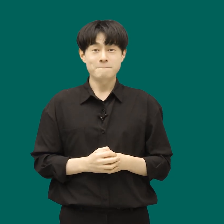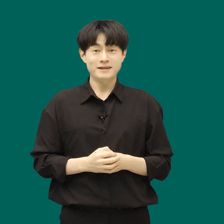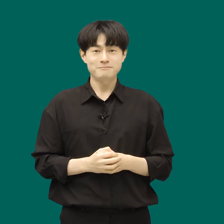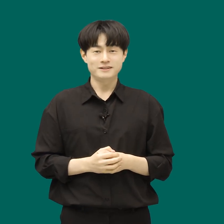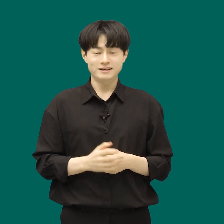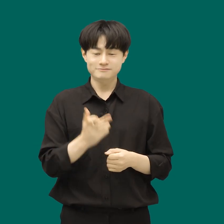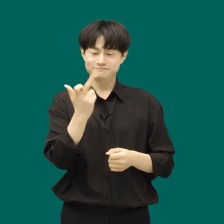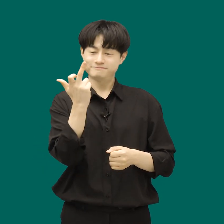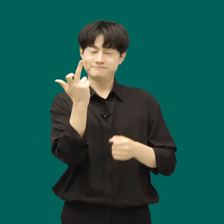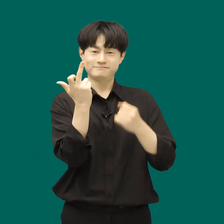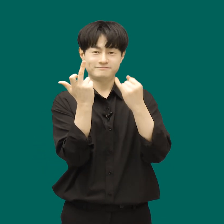남매입니다.